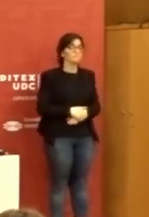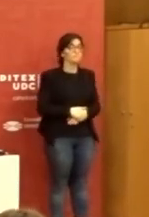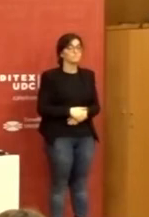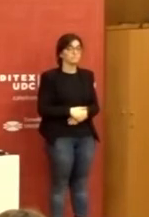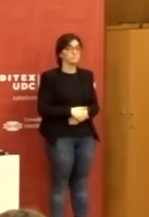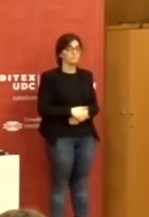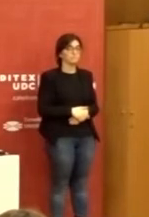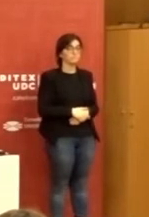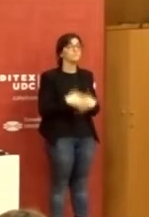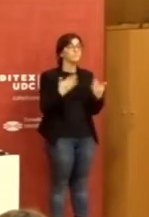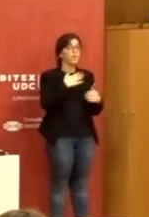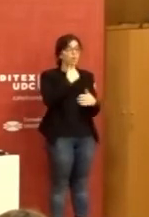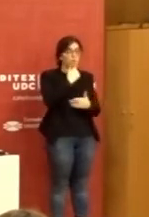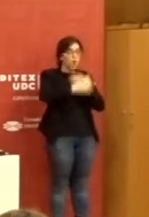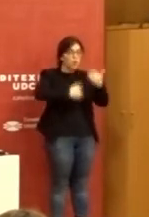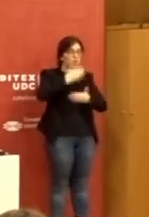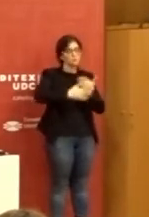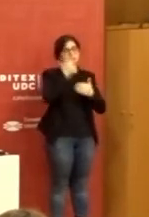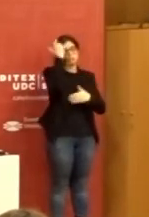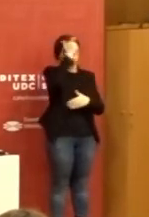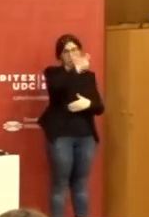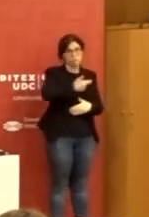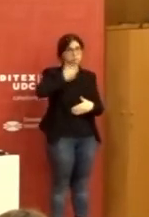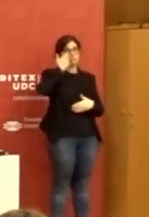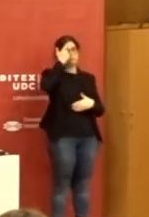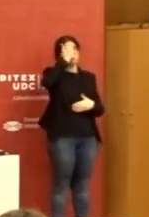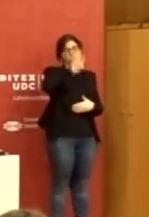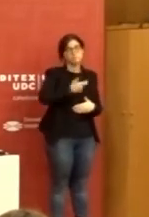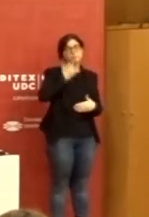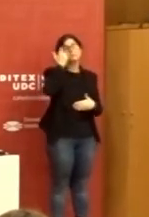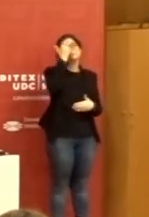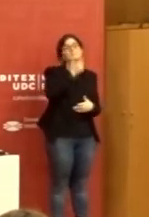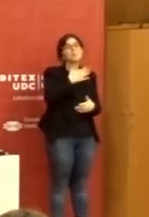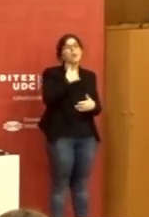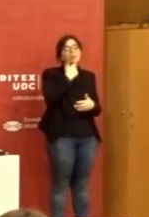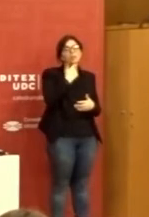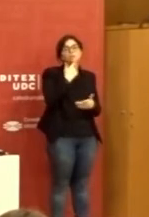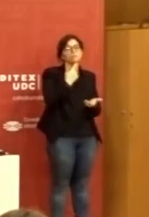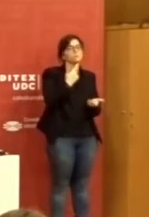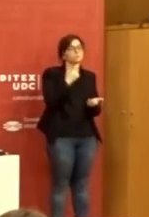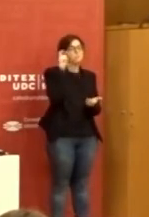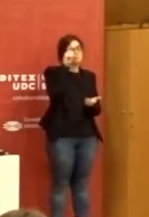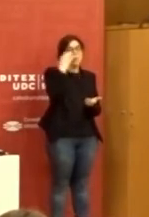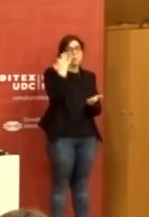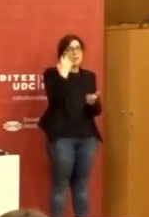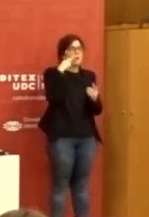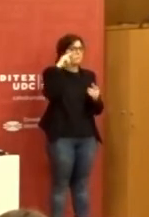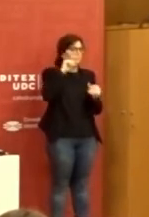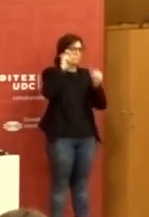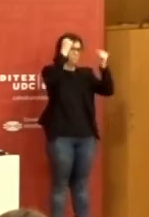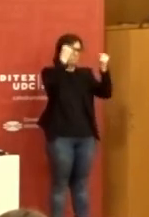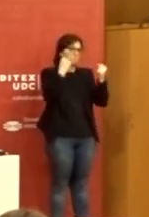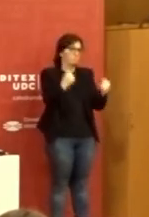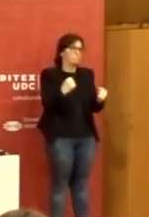Entonces es un proceso que llevará tiempo, que exigirá pues contar con profesorado especializado que apoye